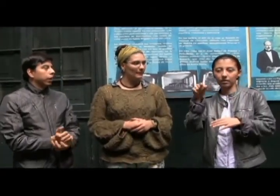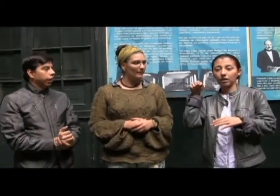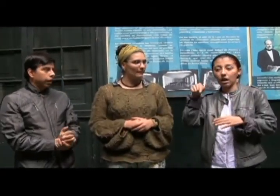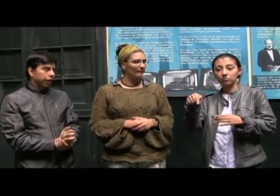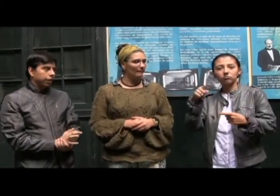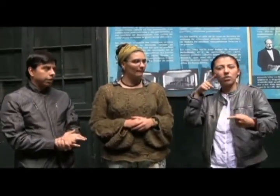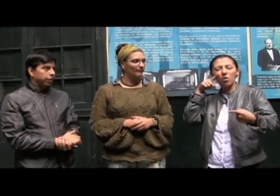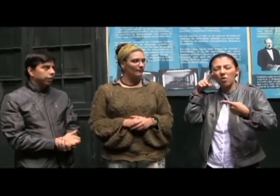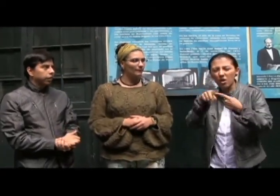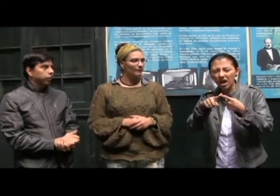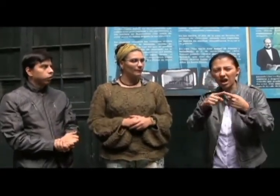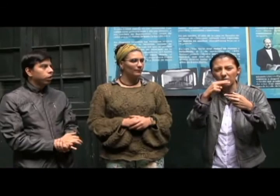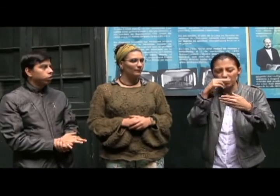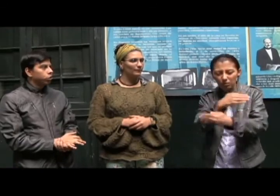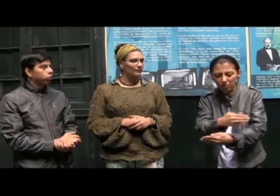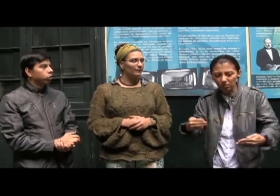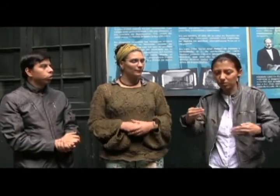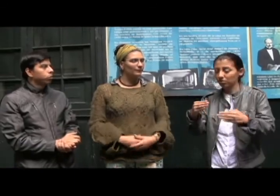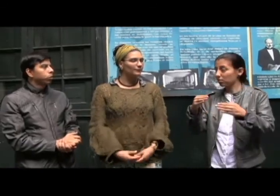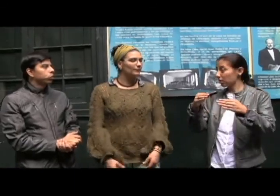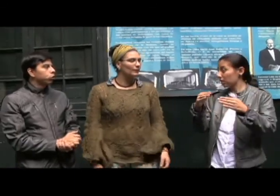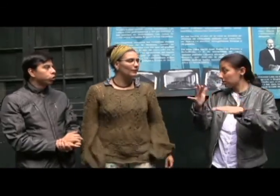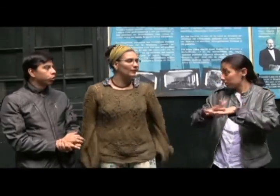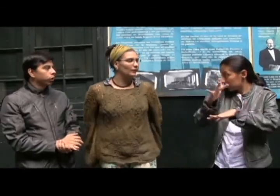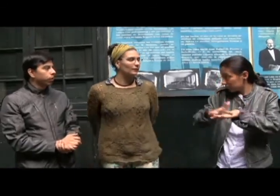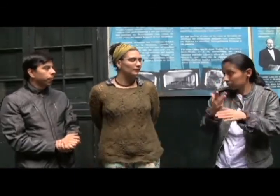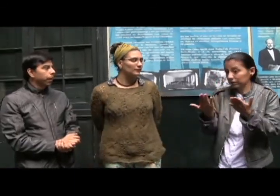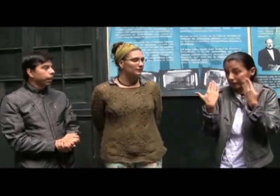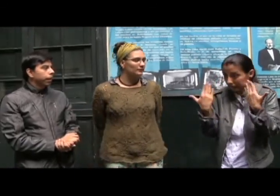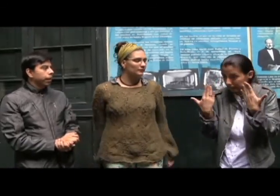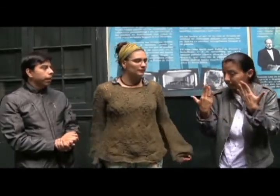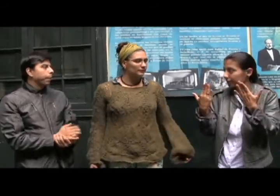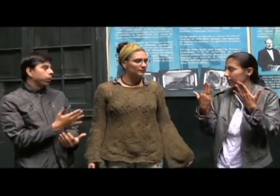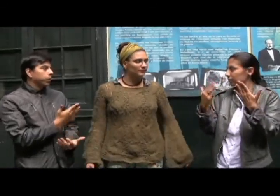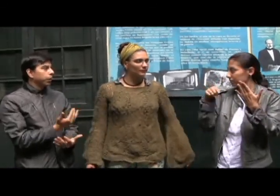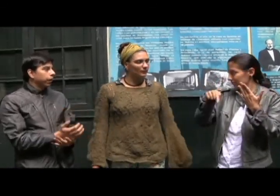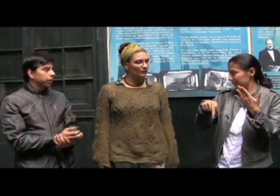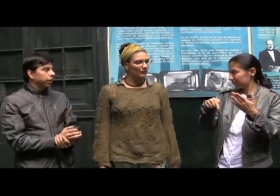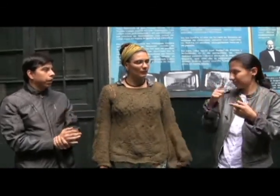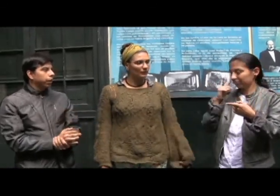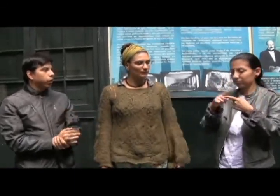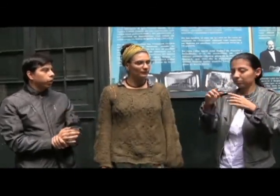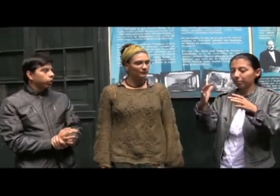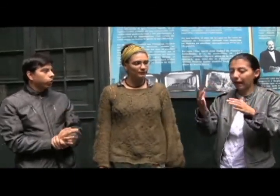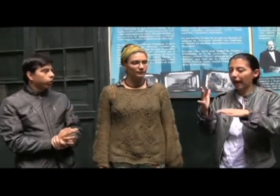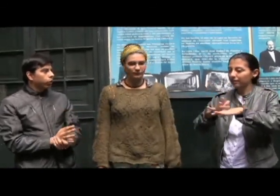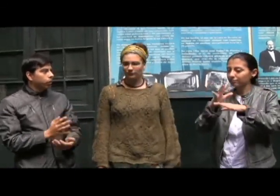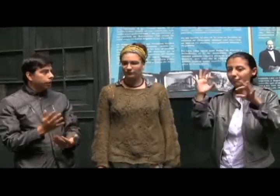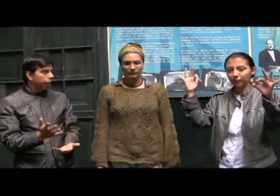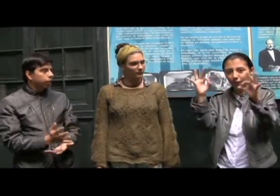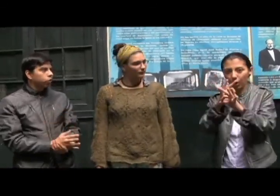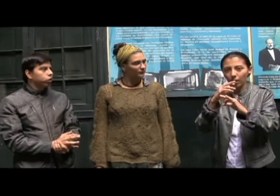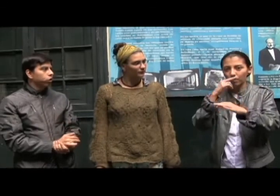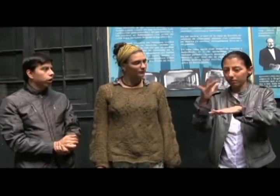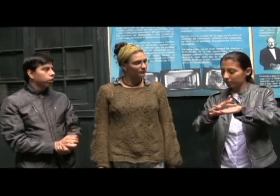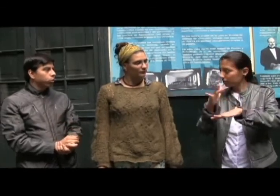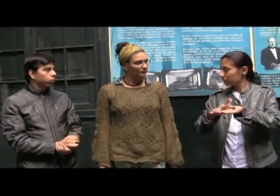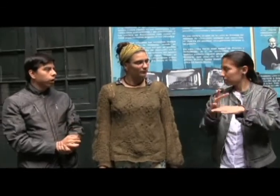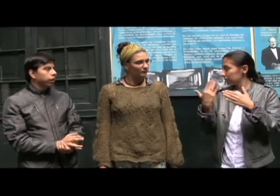Acerca de la casa, la fundación, cómo funciona, me comentabas que el objetivo es fomentar a los niños la lectura